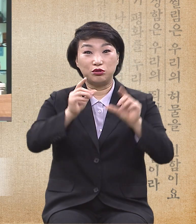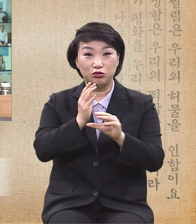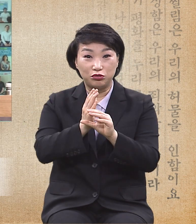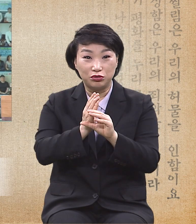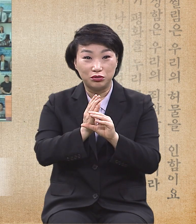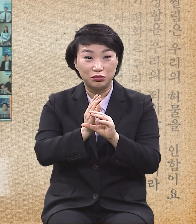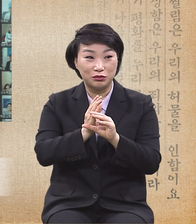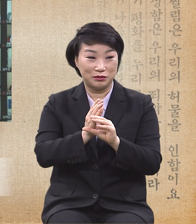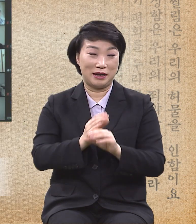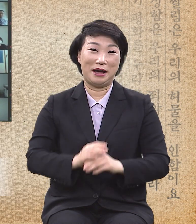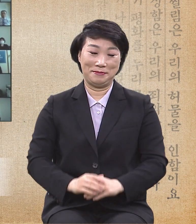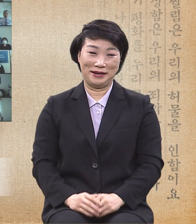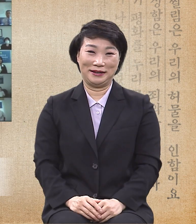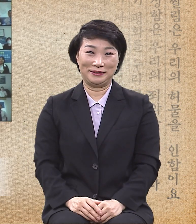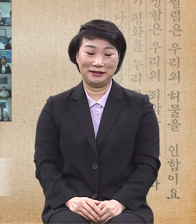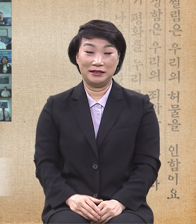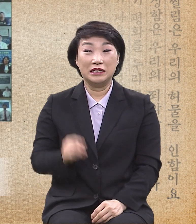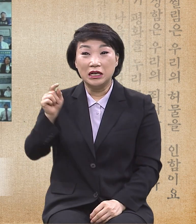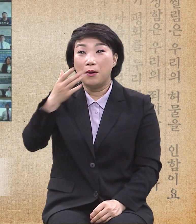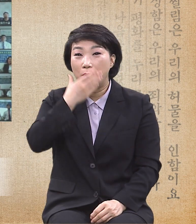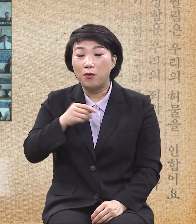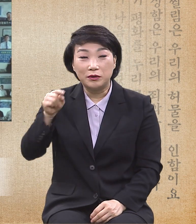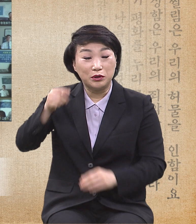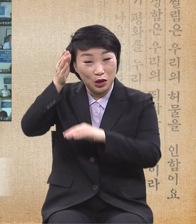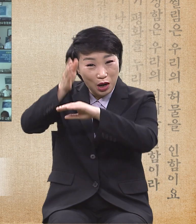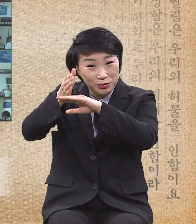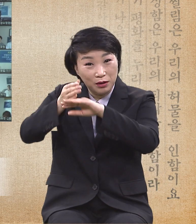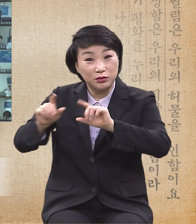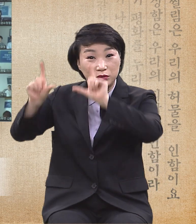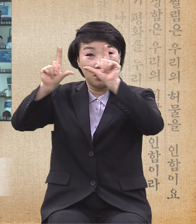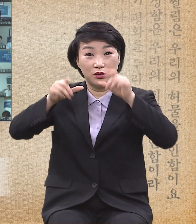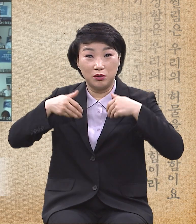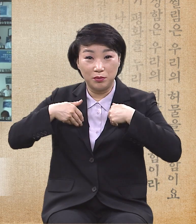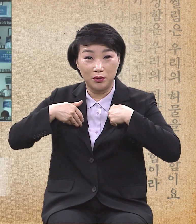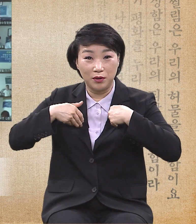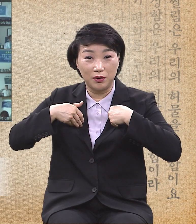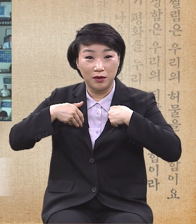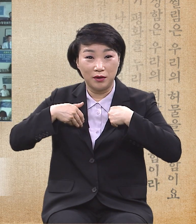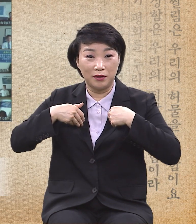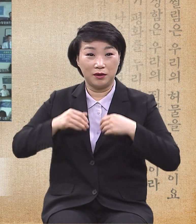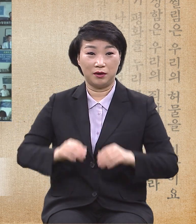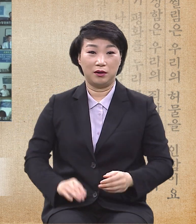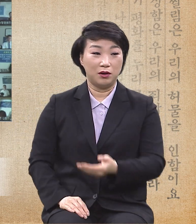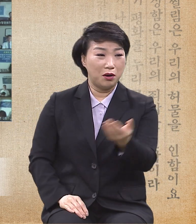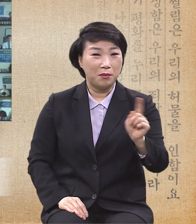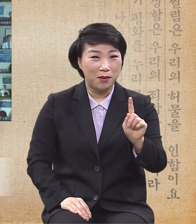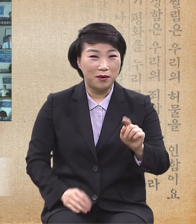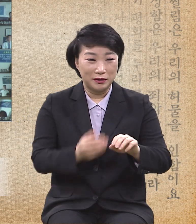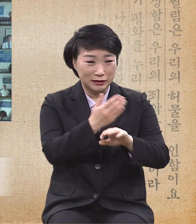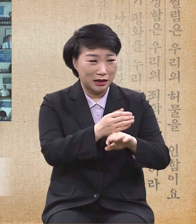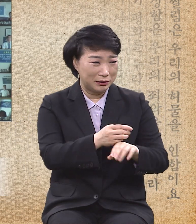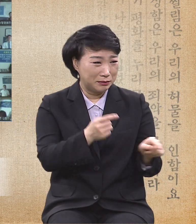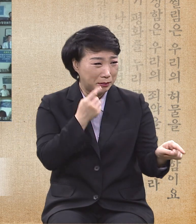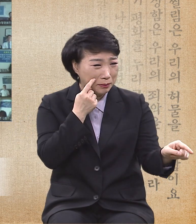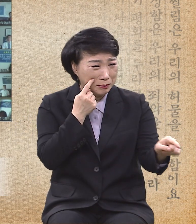않습니까? 그럼 이 복을 감사하며 살아야지. 뭘 또 달라고